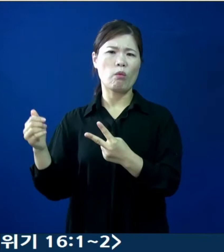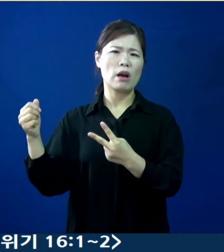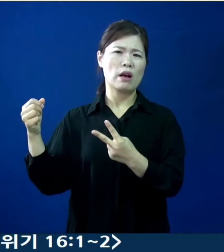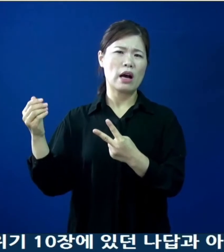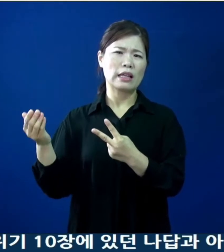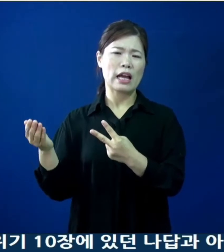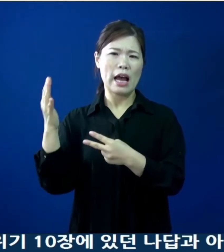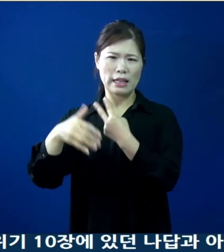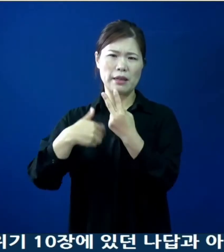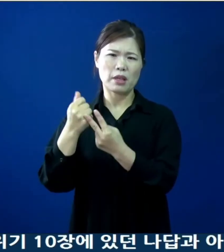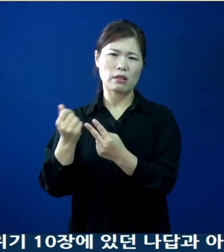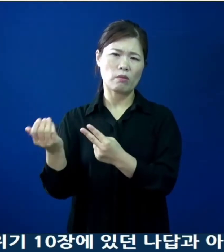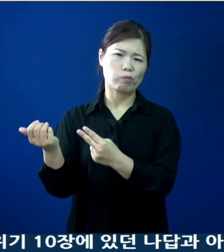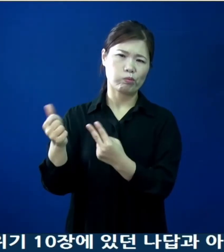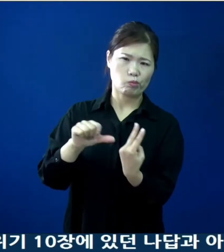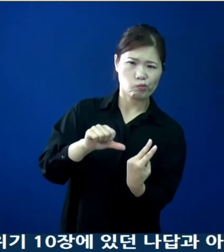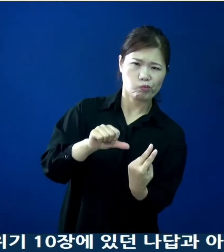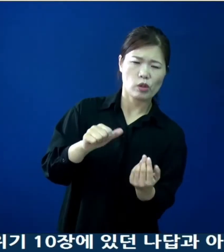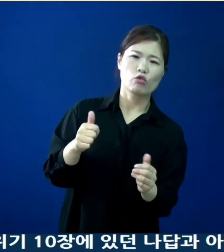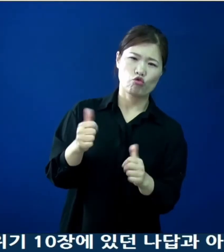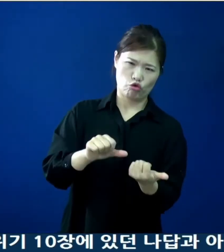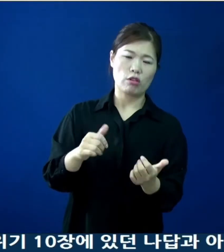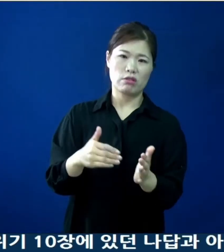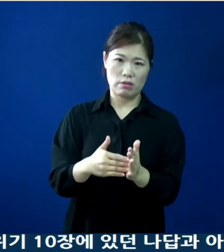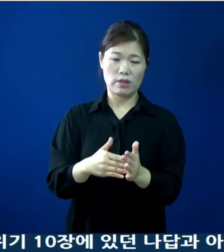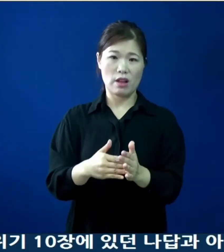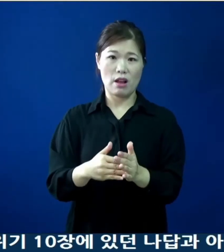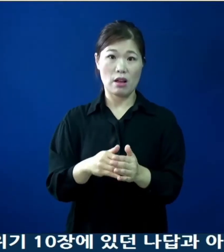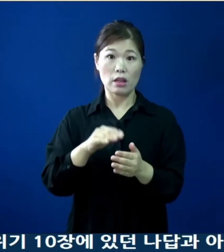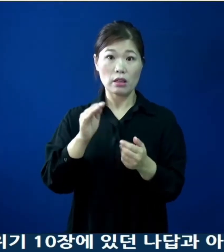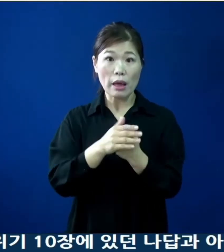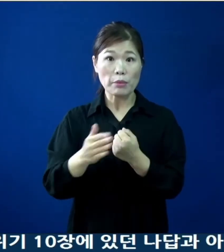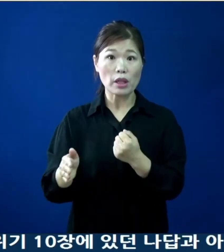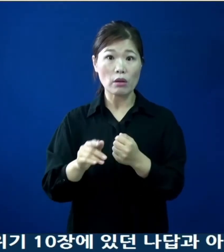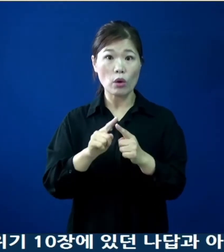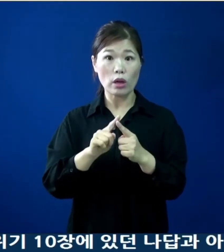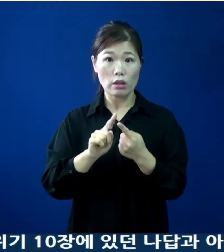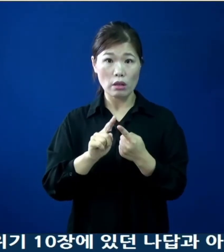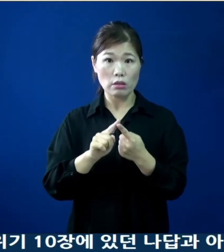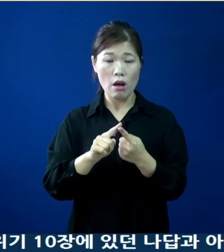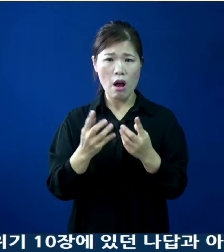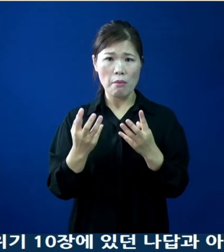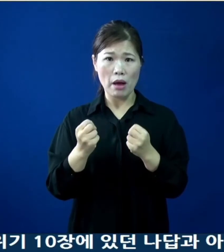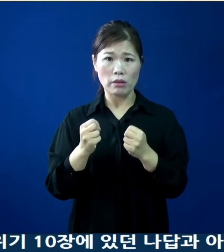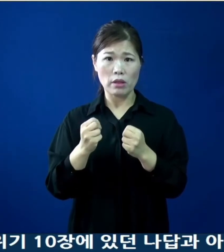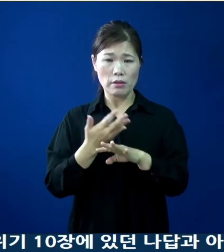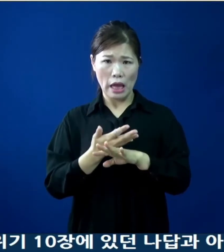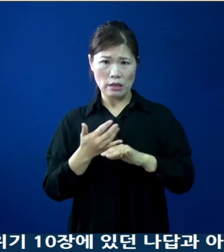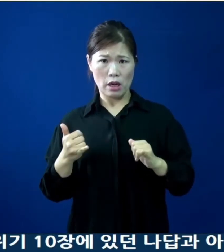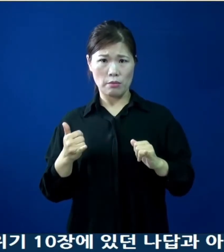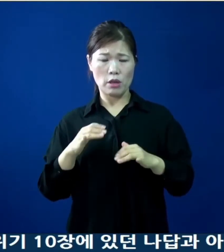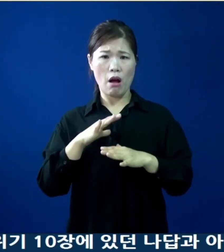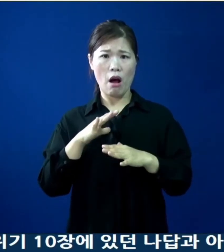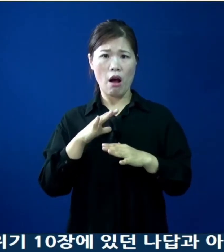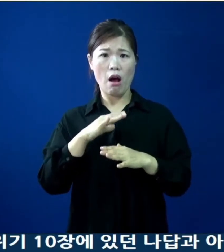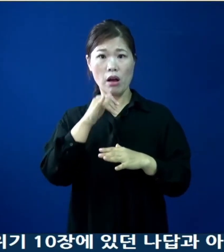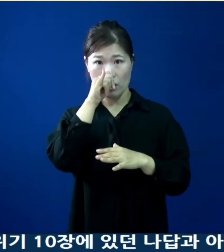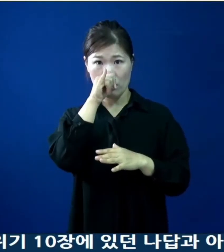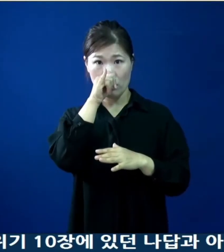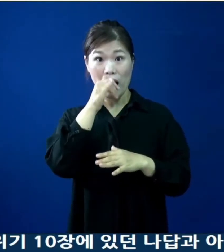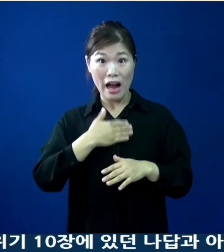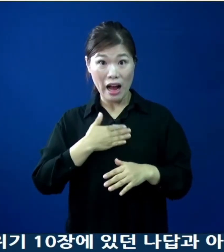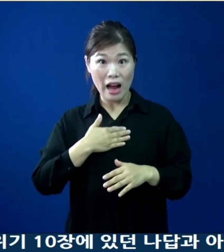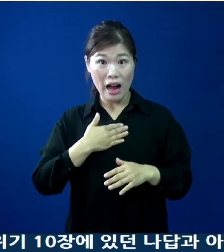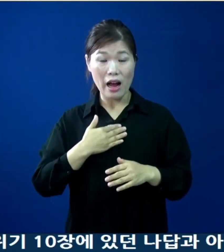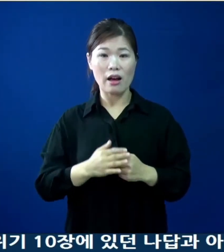그래서 나답과 아비후가 즉사했습니다. 사람들이 거기서 많은 두려움과 놀람을 갖게 됐던 거 기억나실